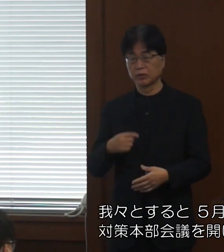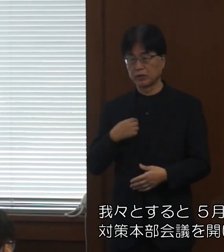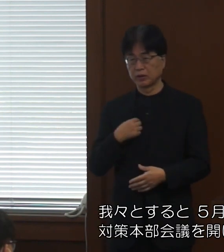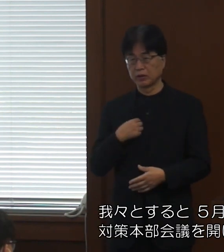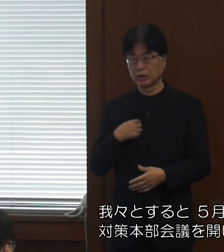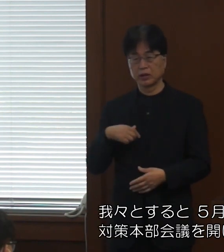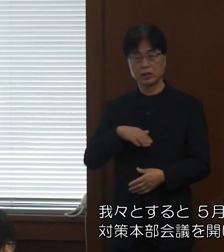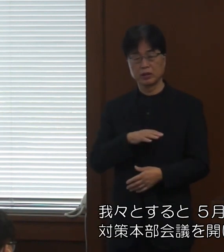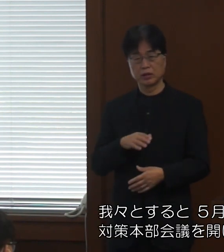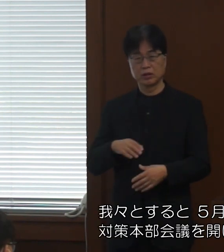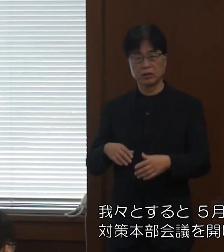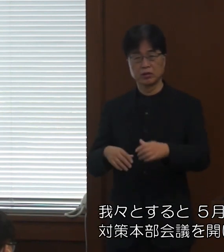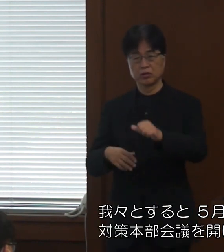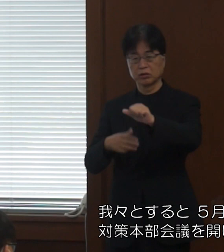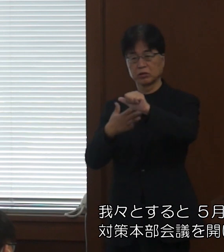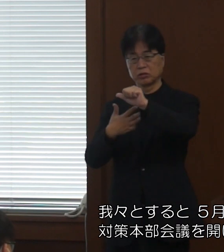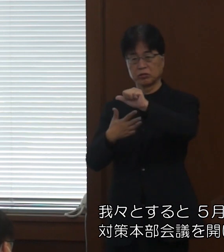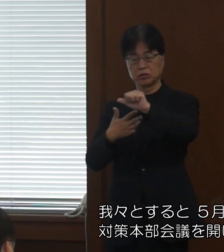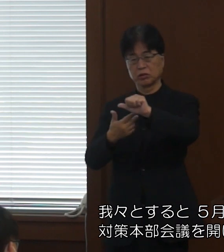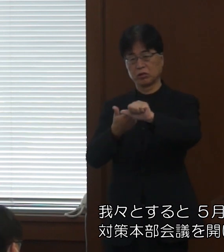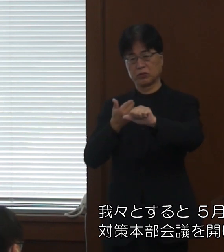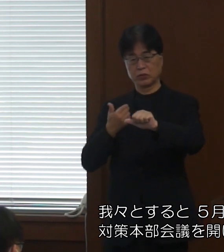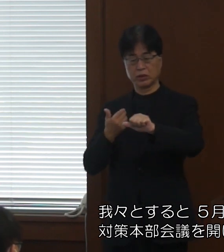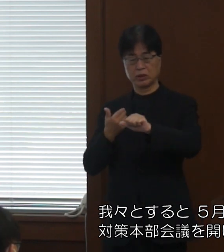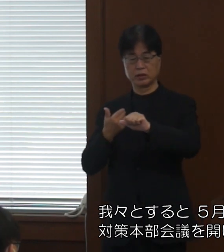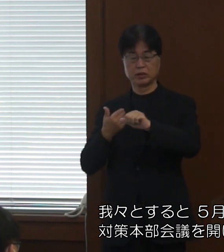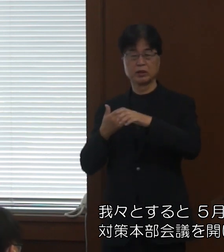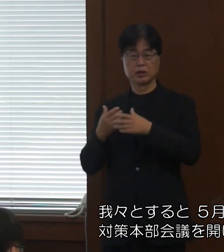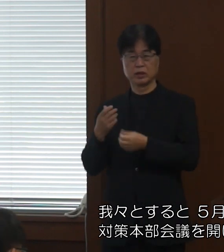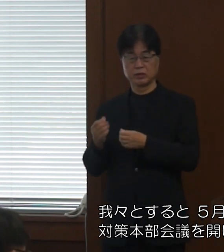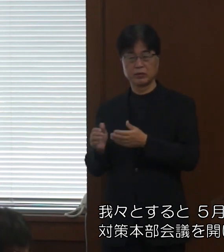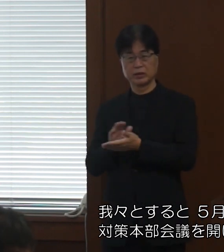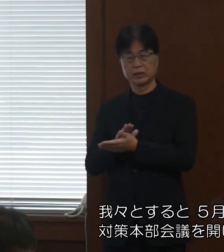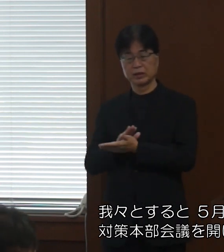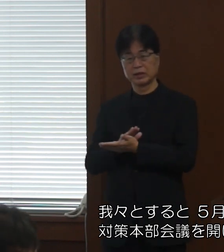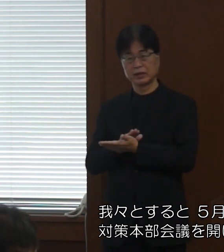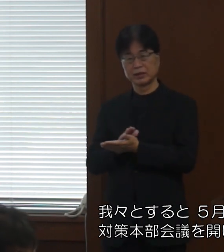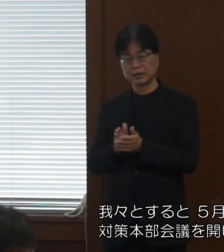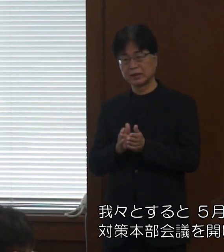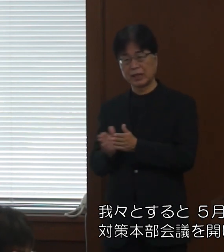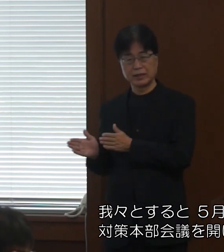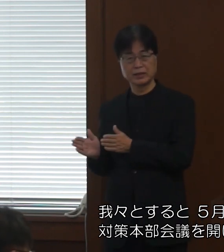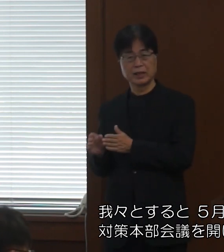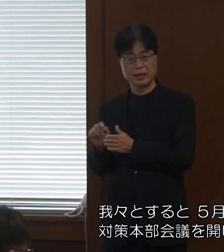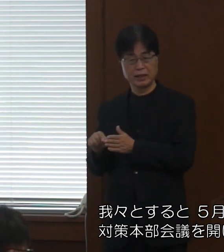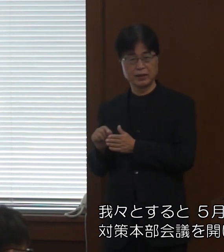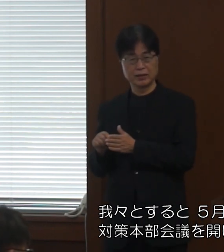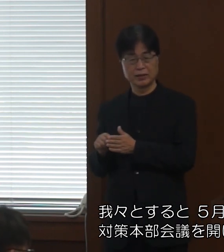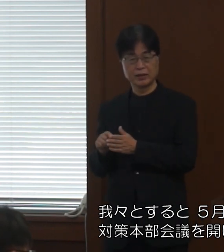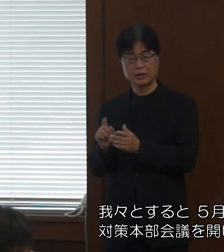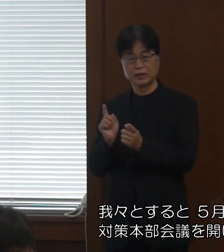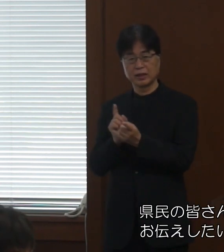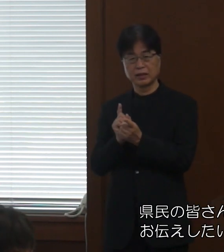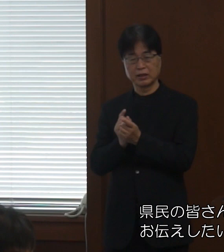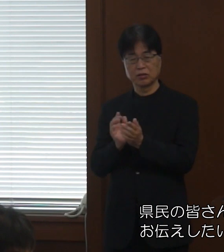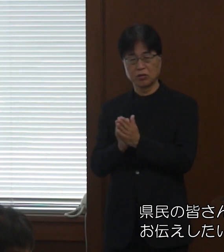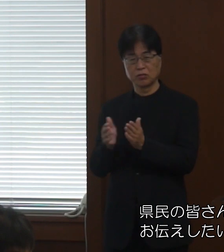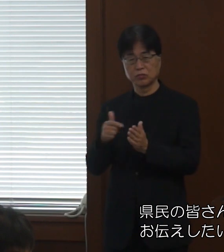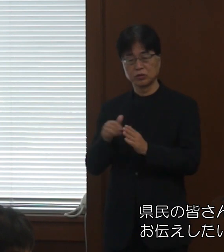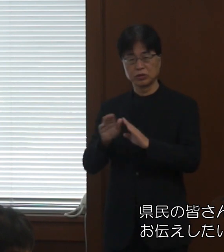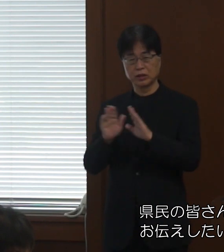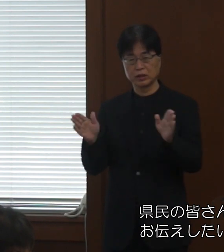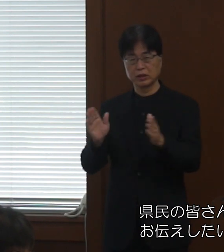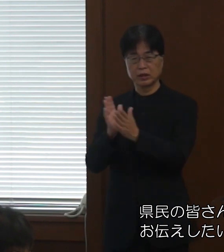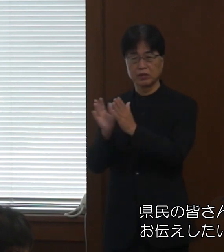我々とするとその5月8日の前に一度整理をして対策本部を解除を開いて